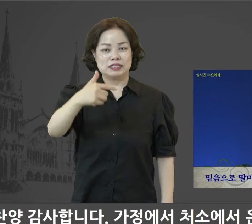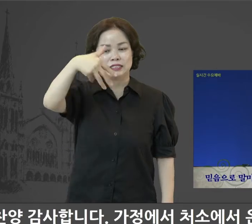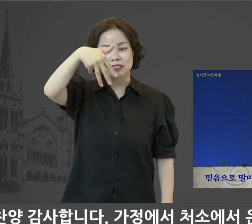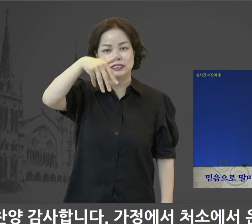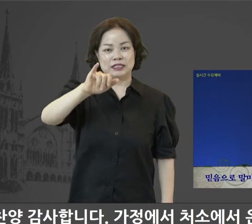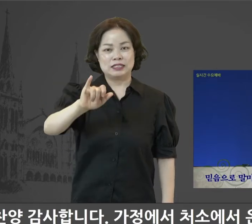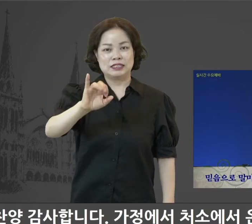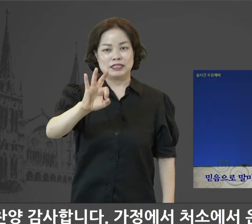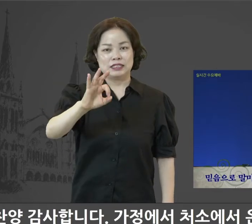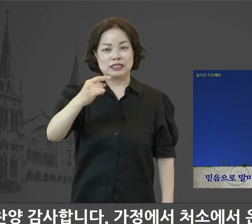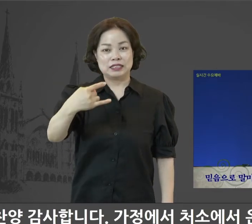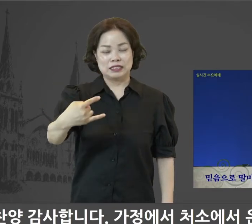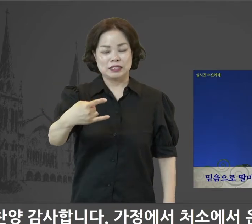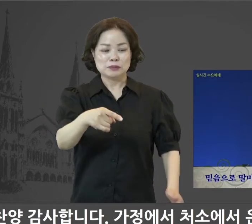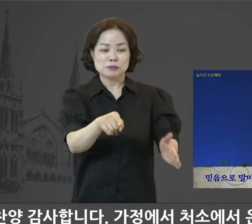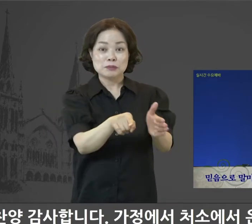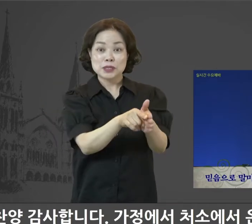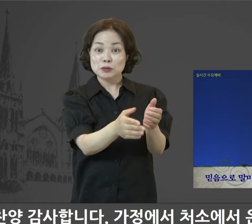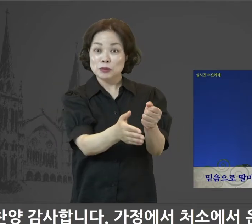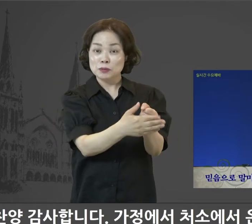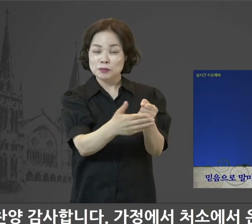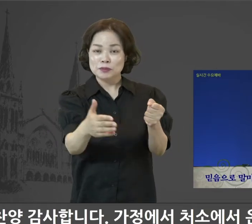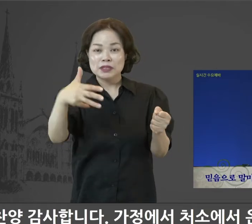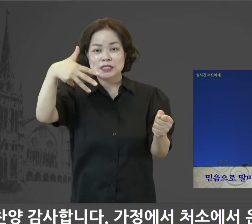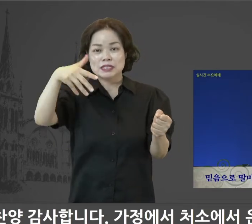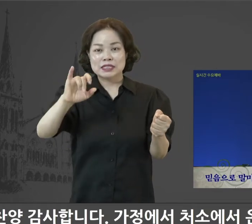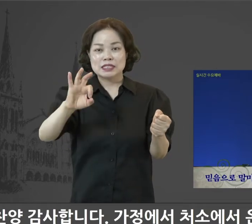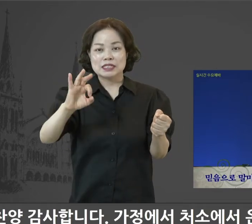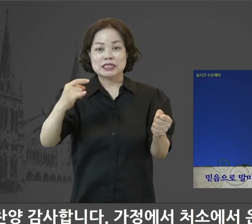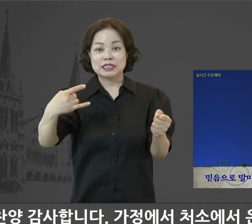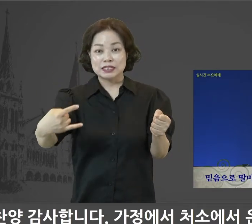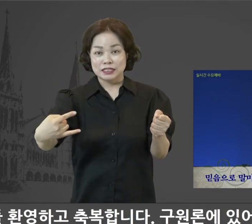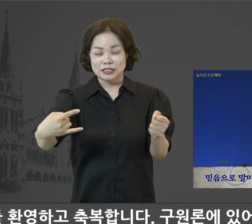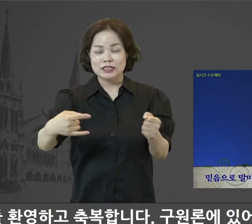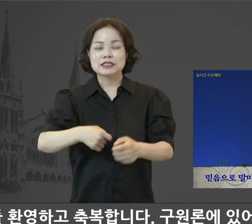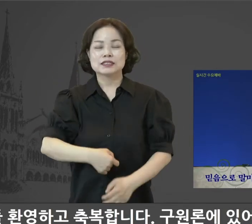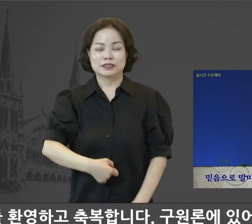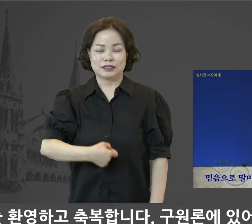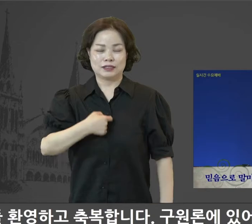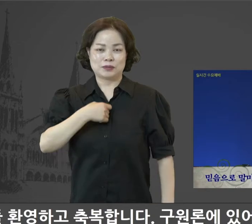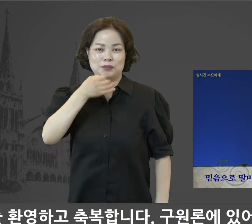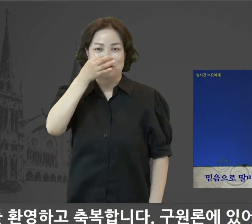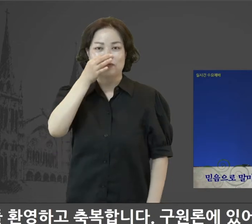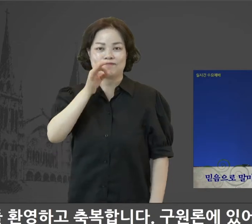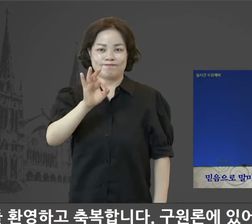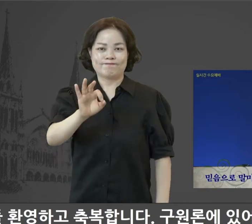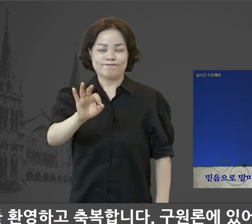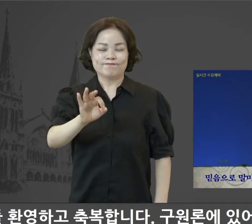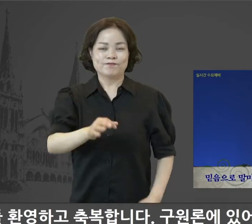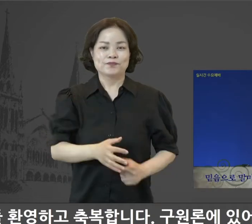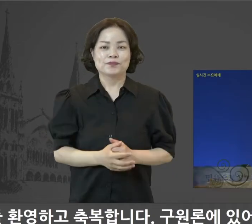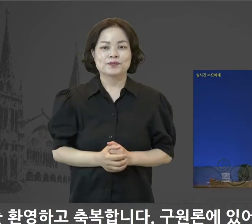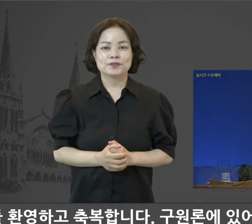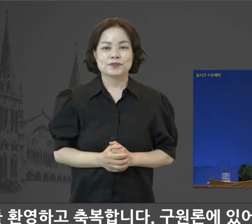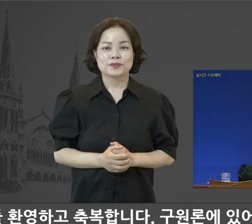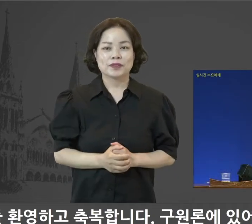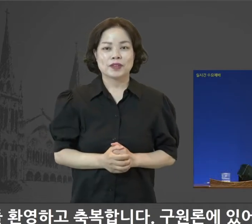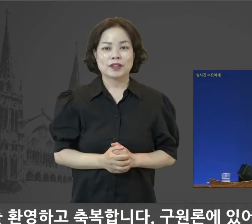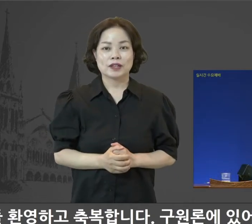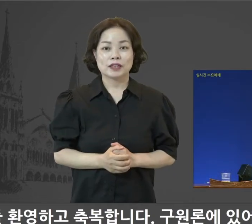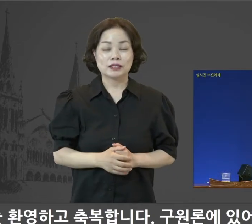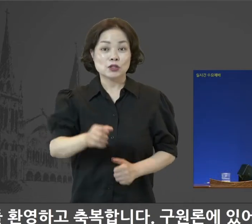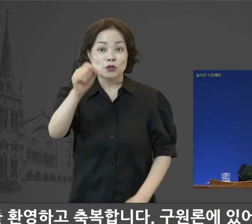이신, 믿음으로 말미암아 칭의, 의롭다, 칭해진다라는 것이죠.